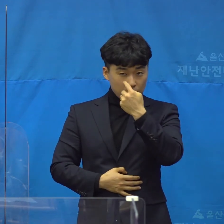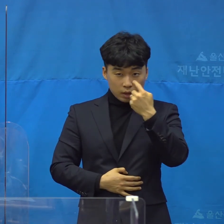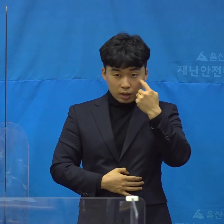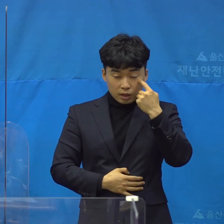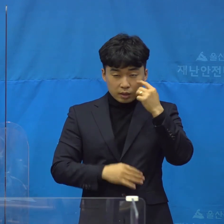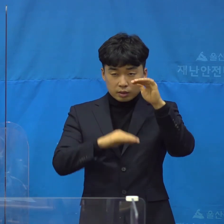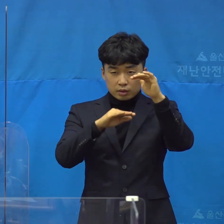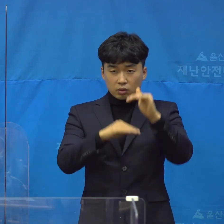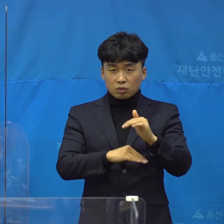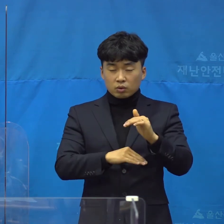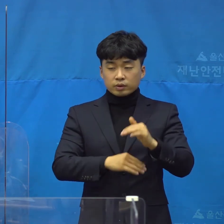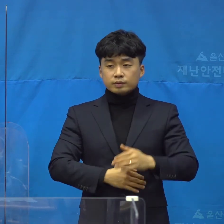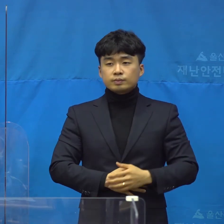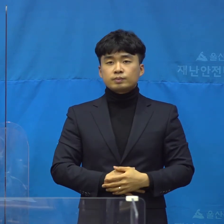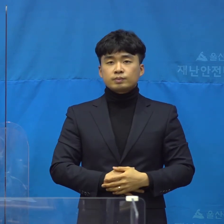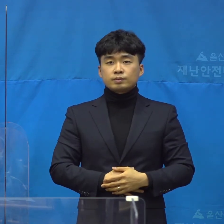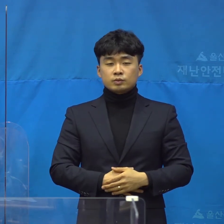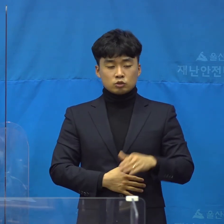확인된 게